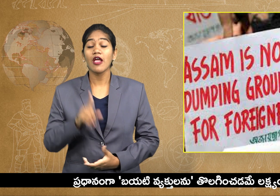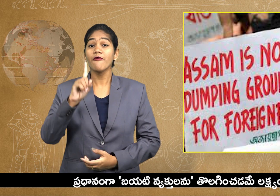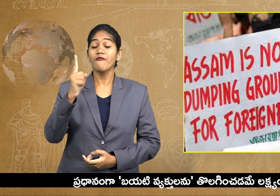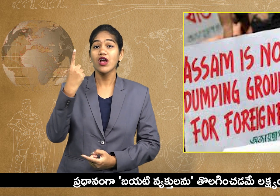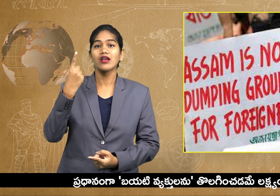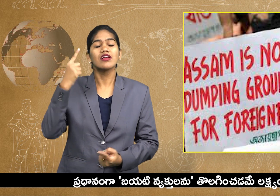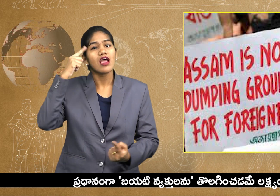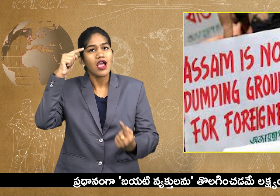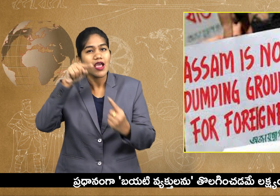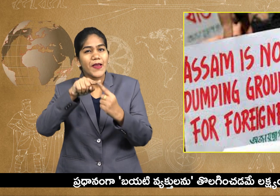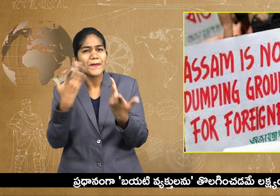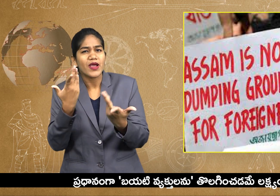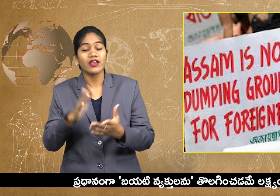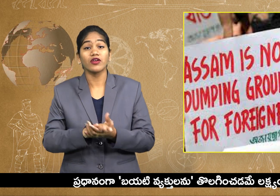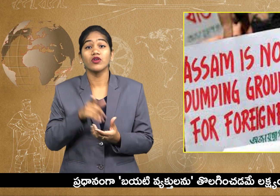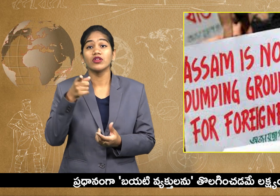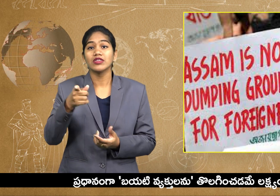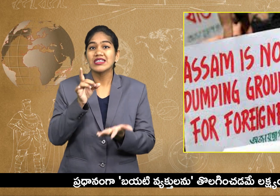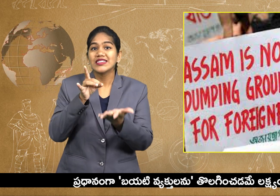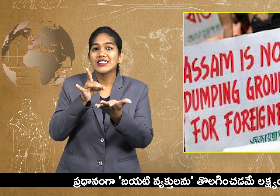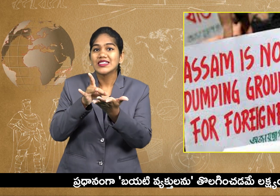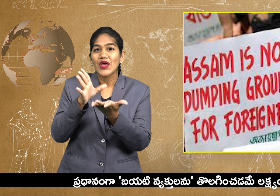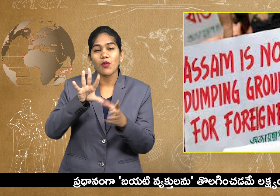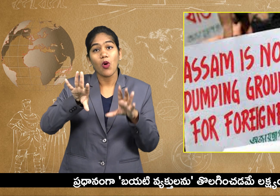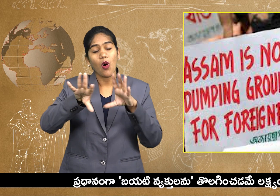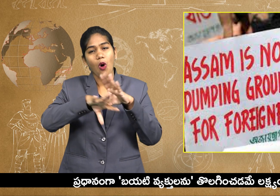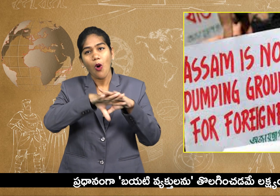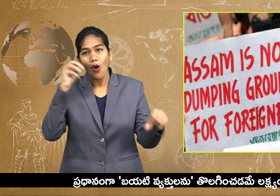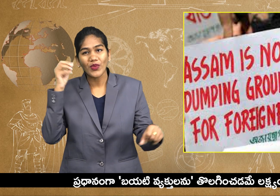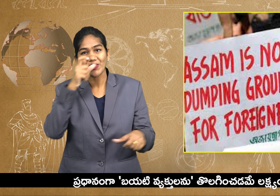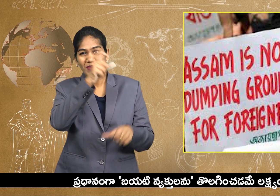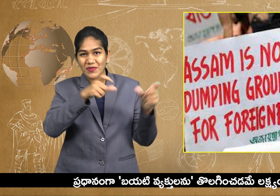ప్రధానంగా బయటి వ్యక్తులను తొలగించడమే లక్ష్యంగా పెట్టుకుంది.